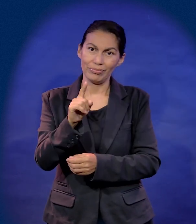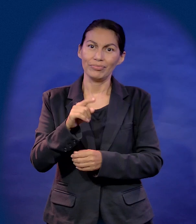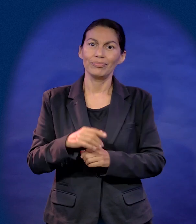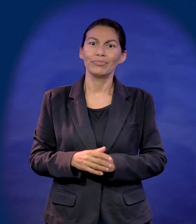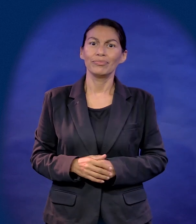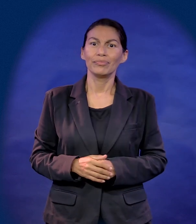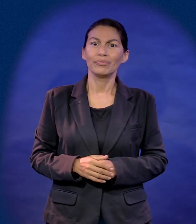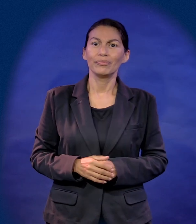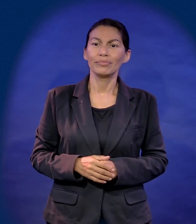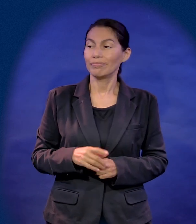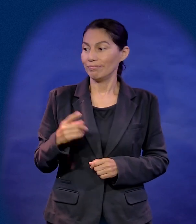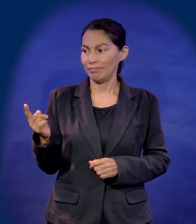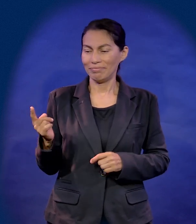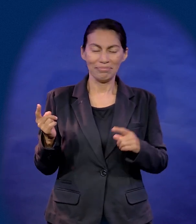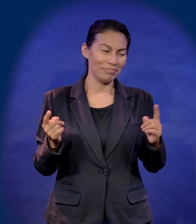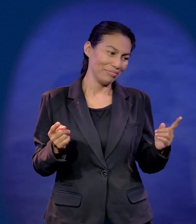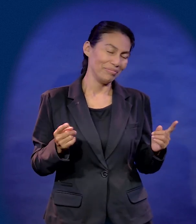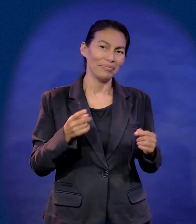todos.